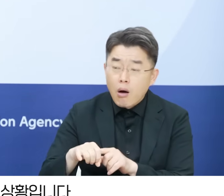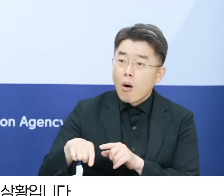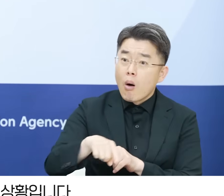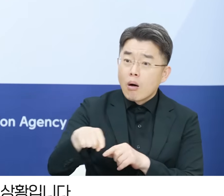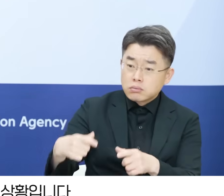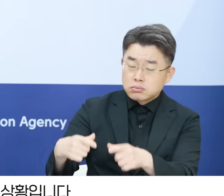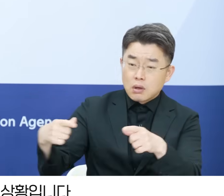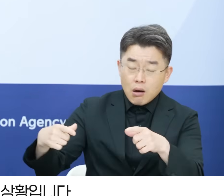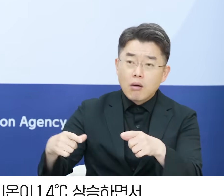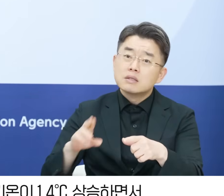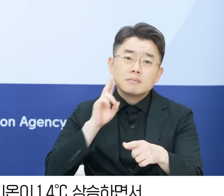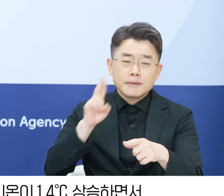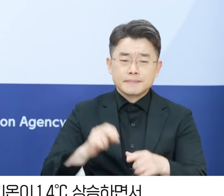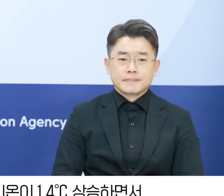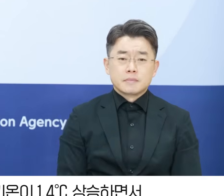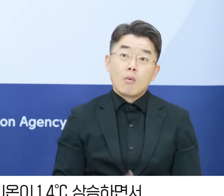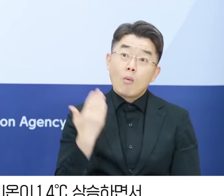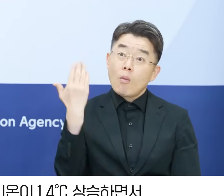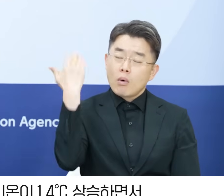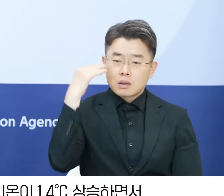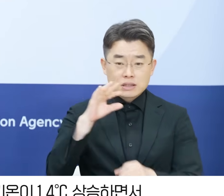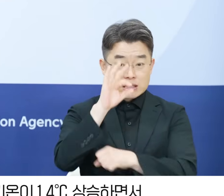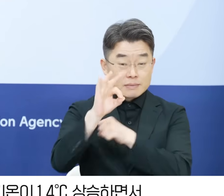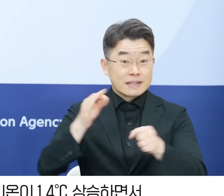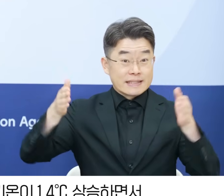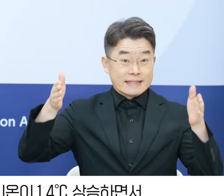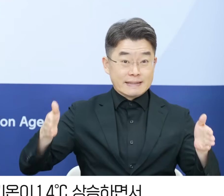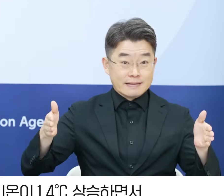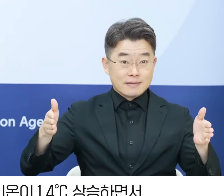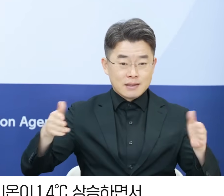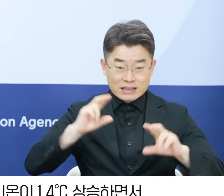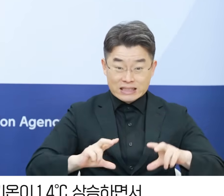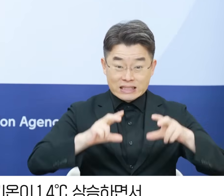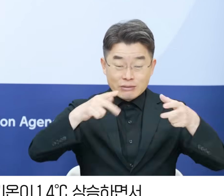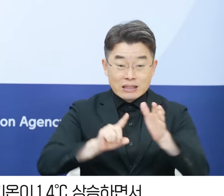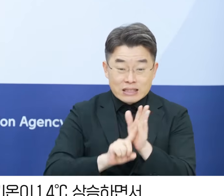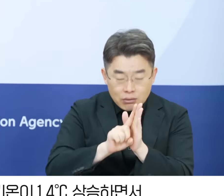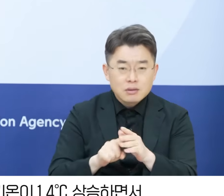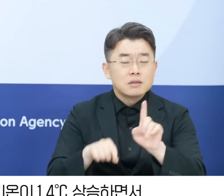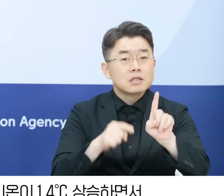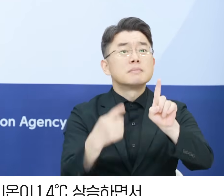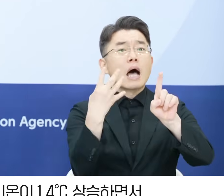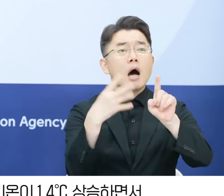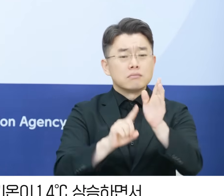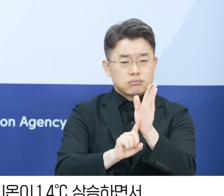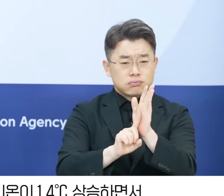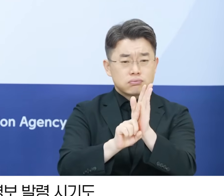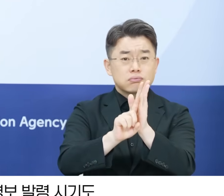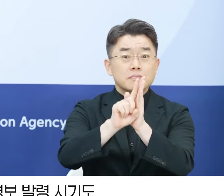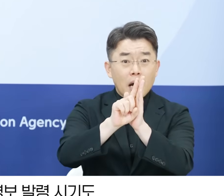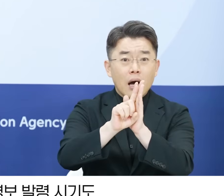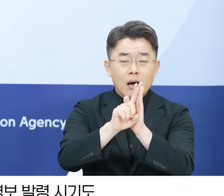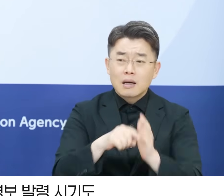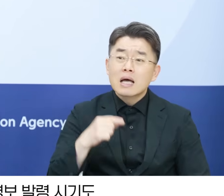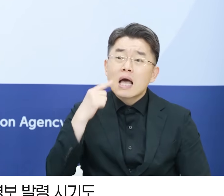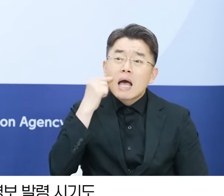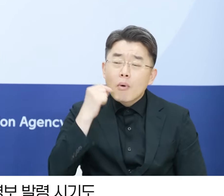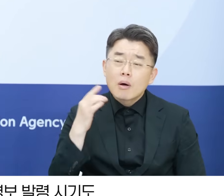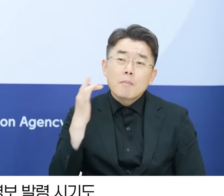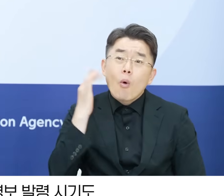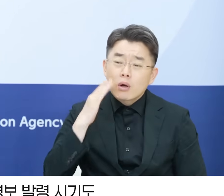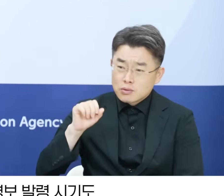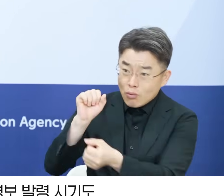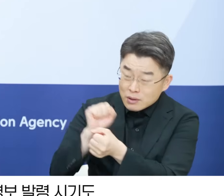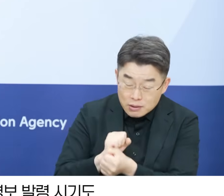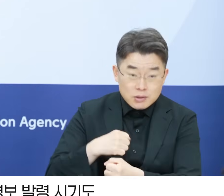상황입니다. 실제로 최근 10년간 평균 기온이 1.4도씩 상승하면서 일본 내염주의보